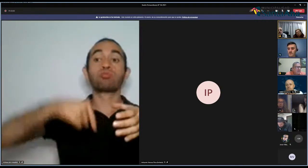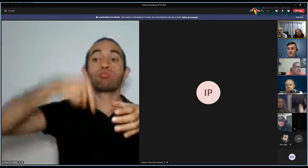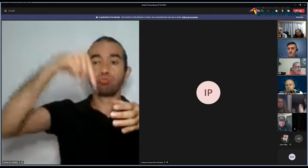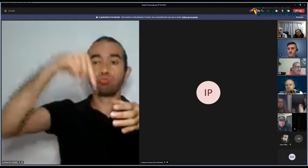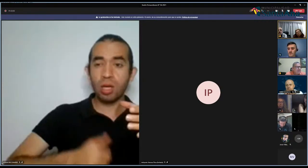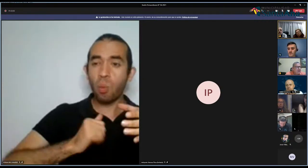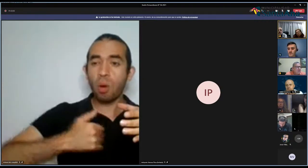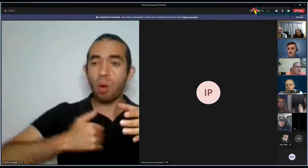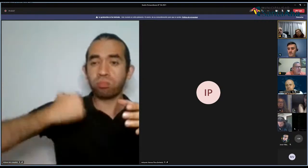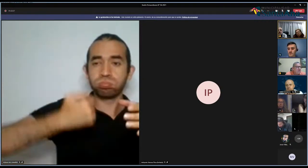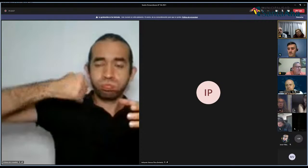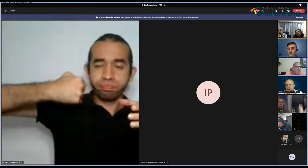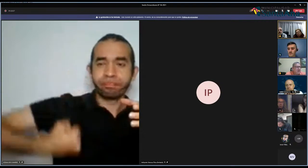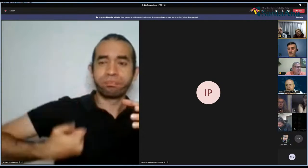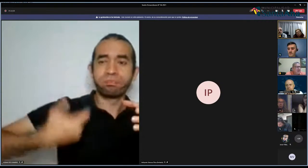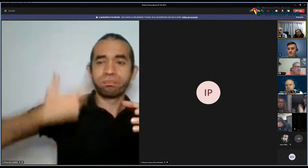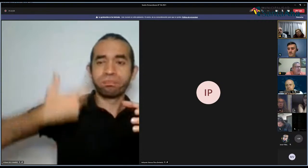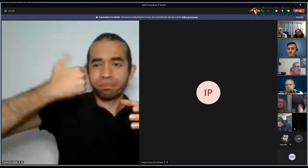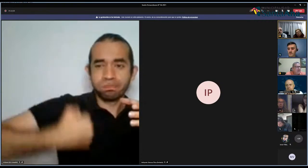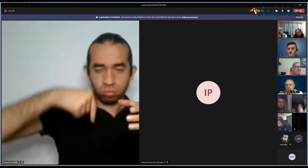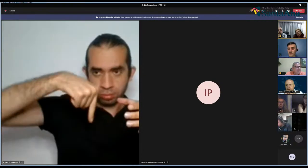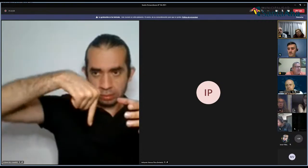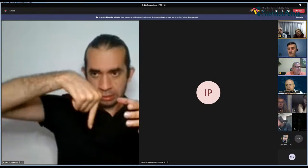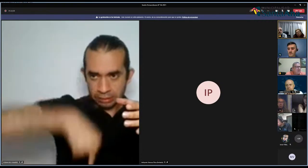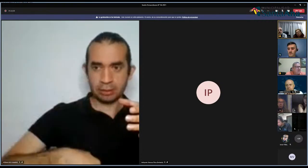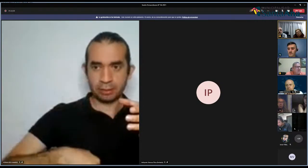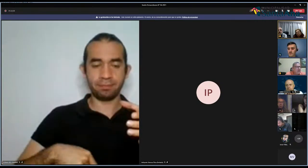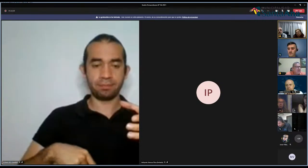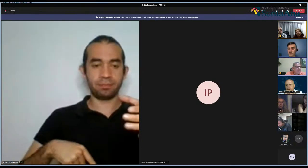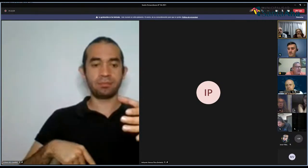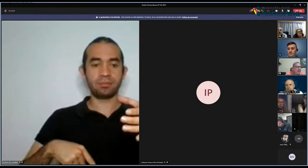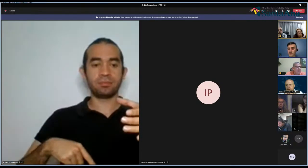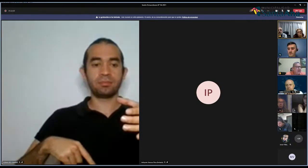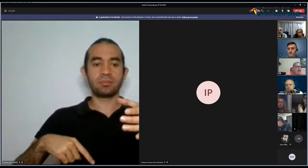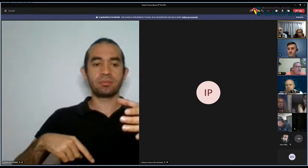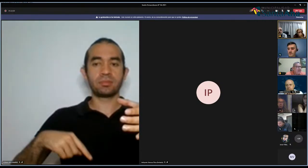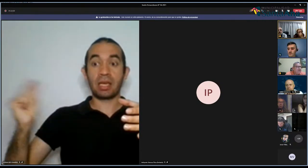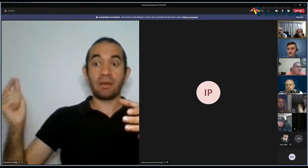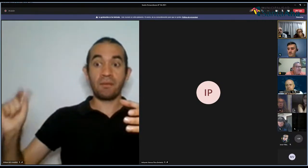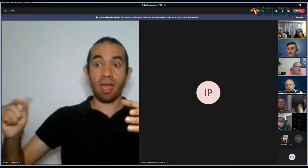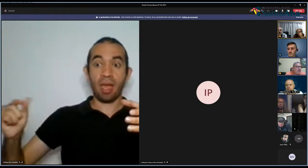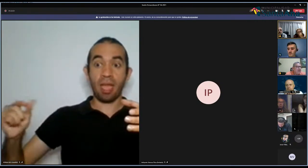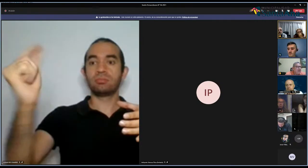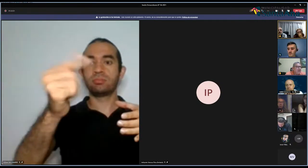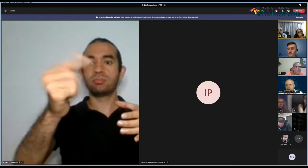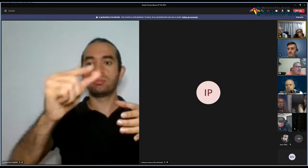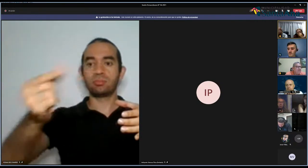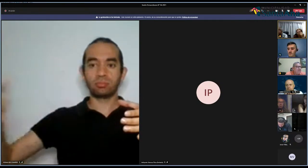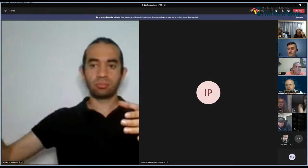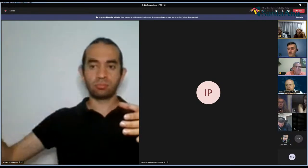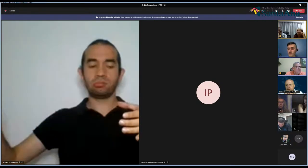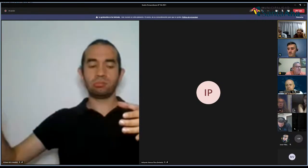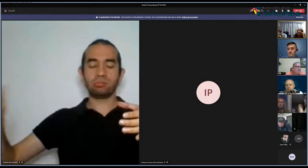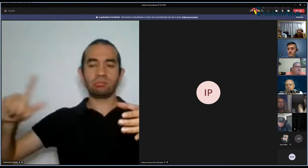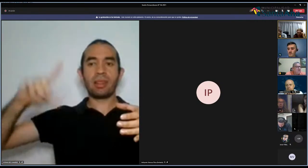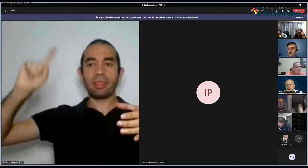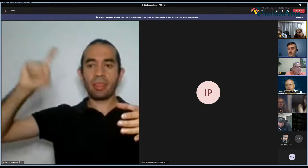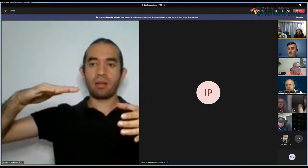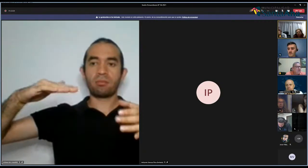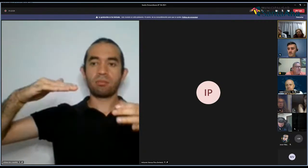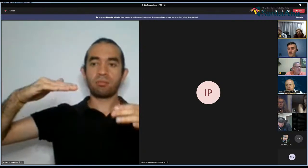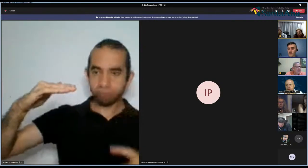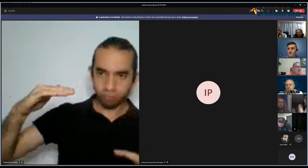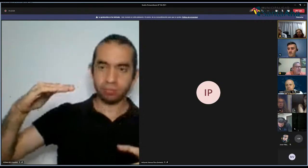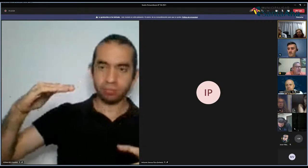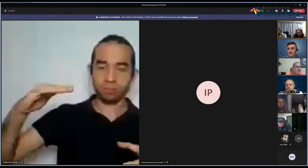demasiado alto a la parte de la cuestión de la quebrada y en realidad el pozo digamos